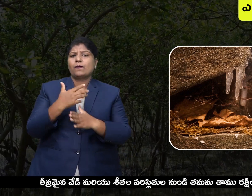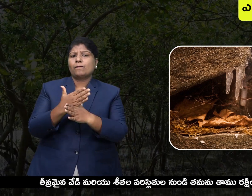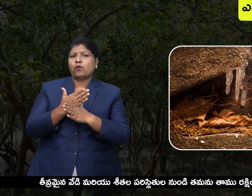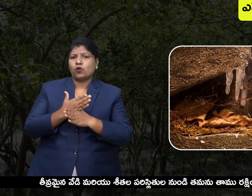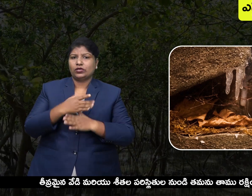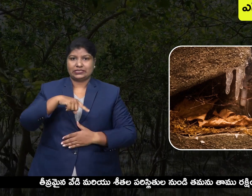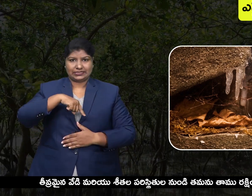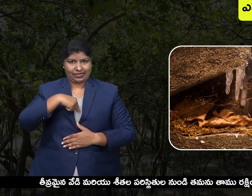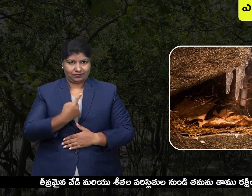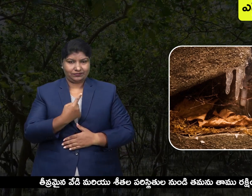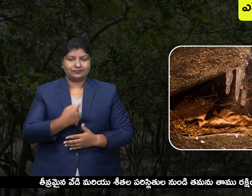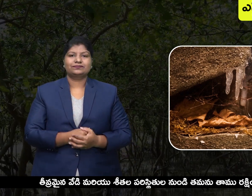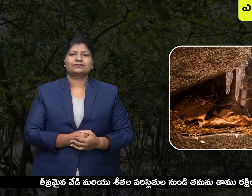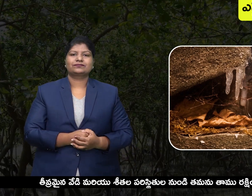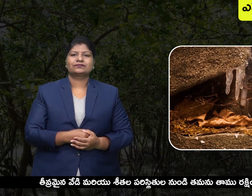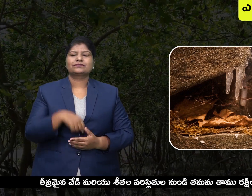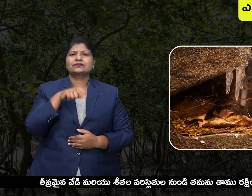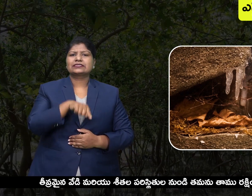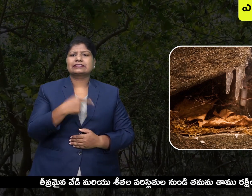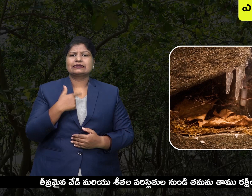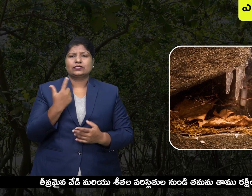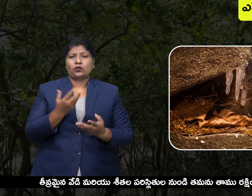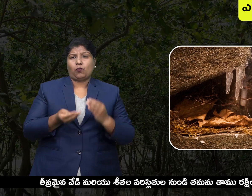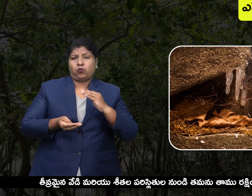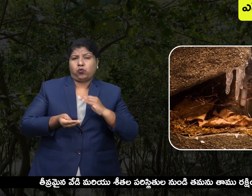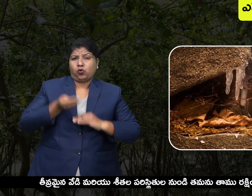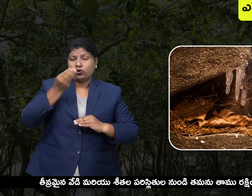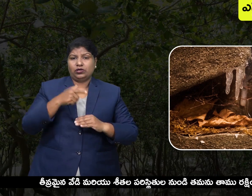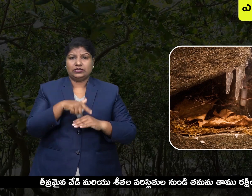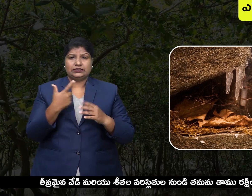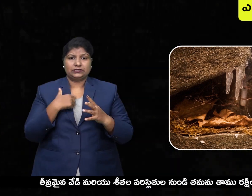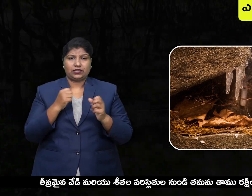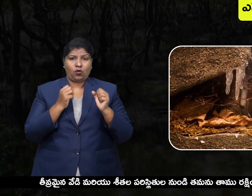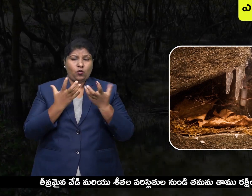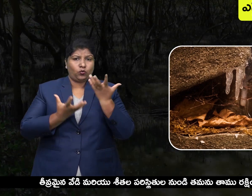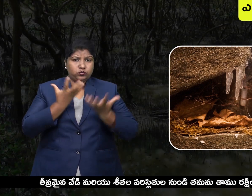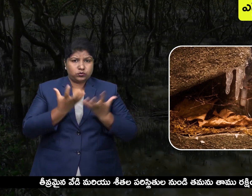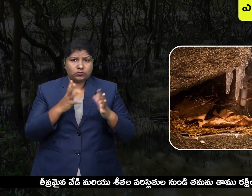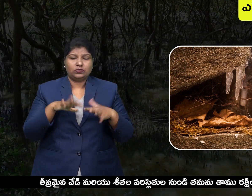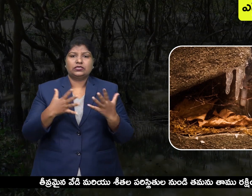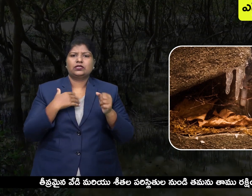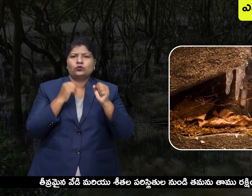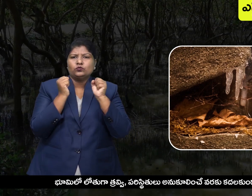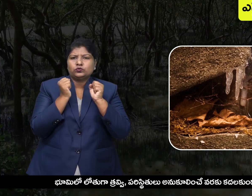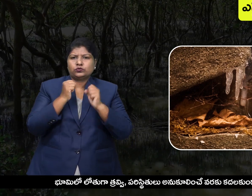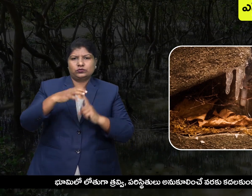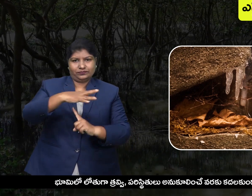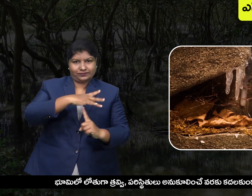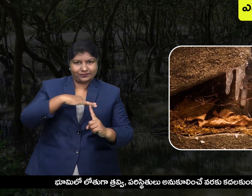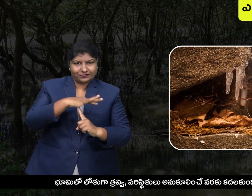తీవ్రమైన వేడి మరియు శీతల పరిస్థితుల నుండి తమను తాము రక్షించుకోవడానికి